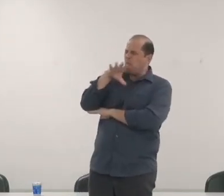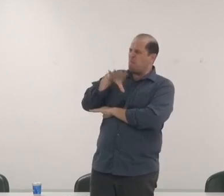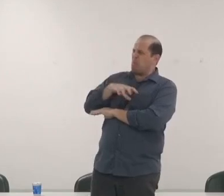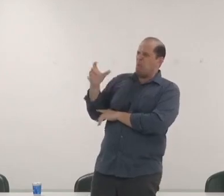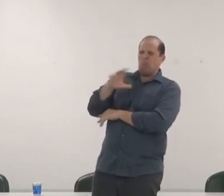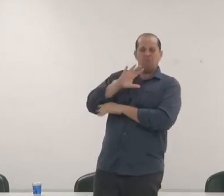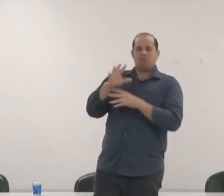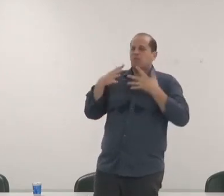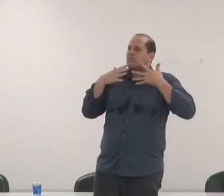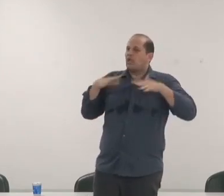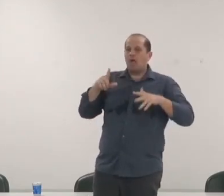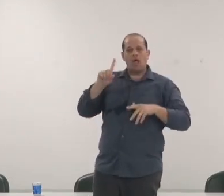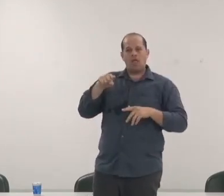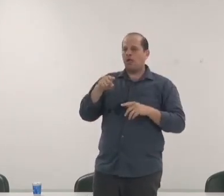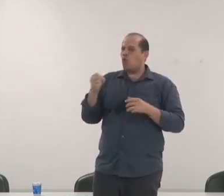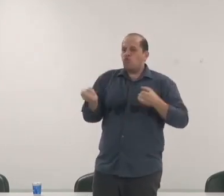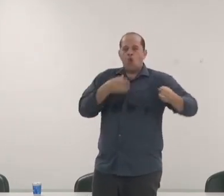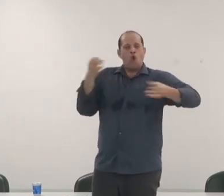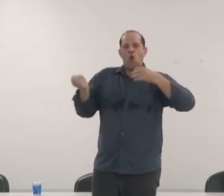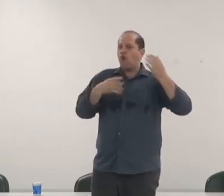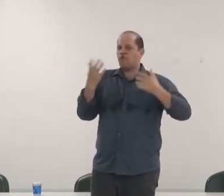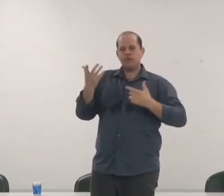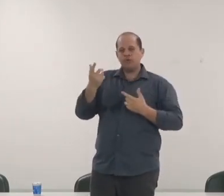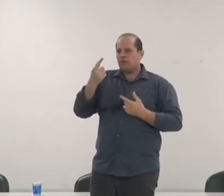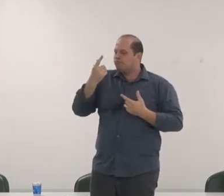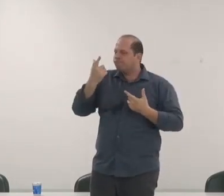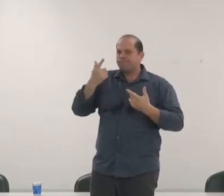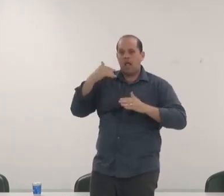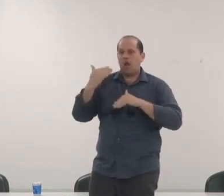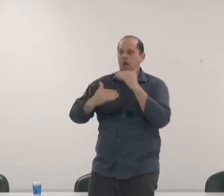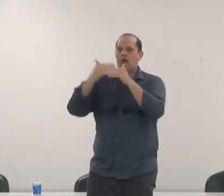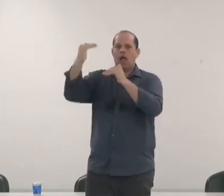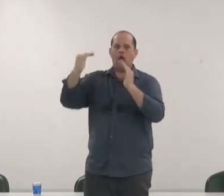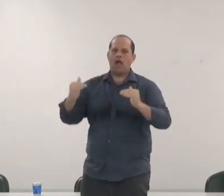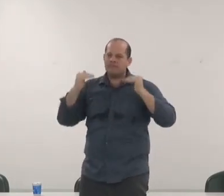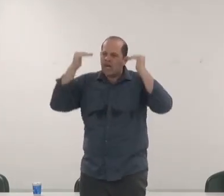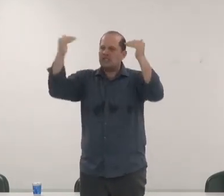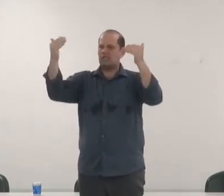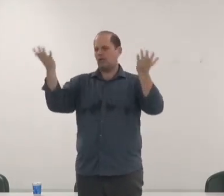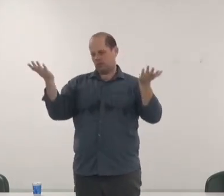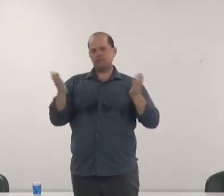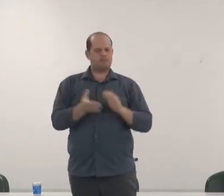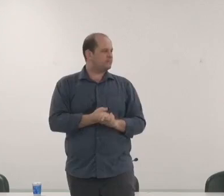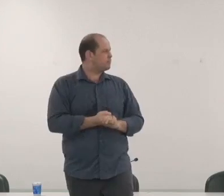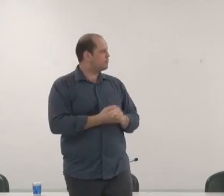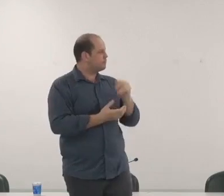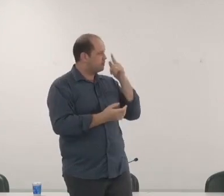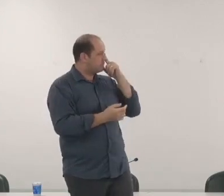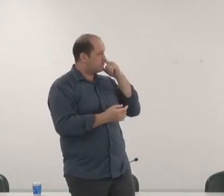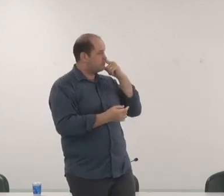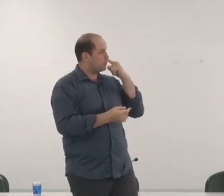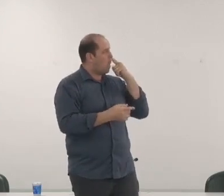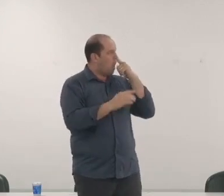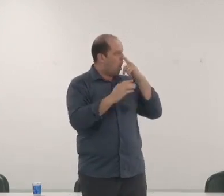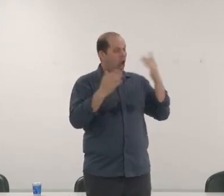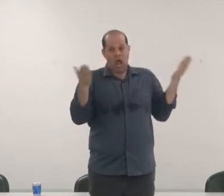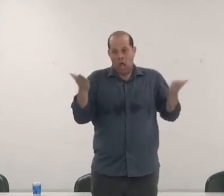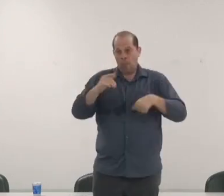lembrando que as sinalizações que compõem esse corpus são todas espontâneas, e a gente ainda está no avanço dessas pesquisas e